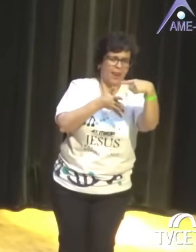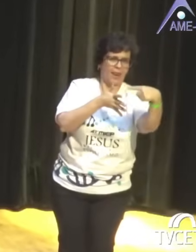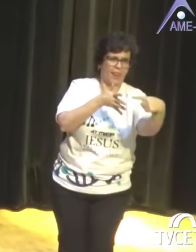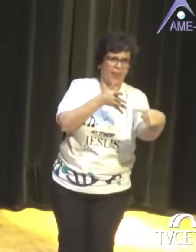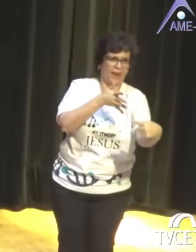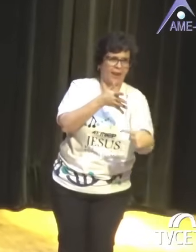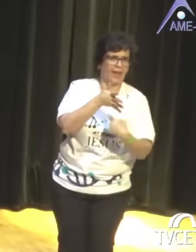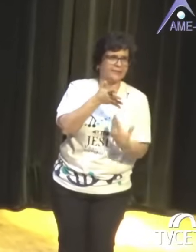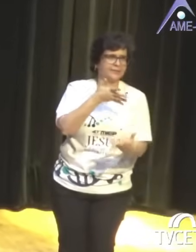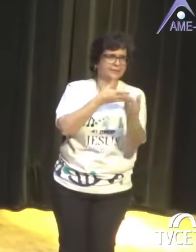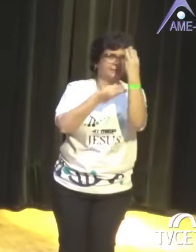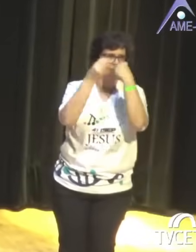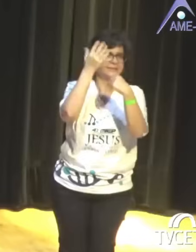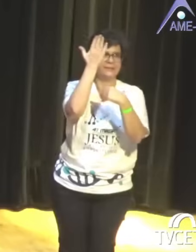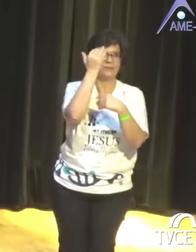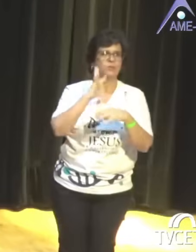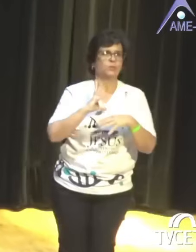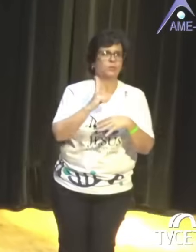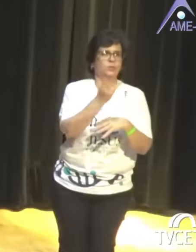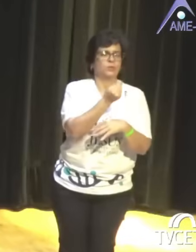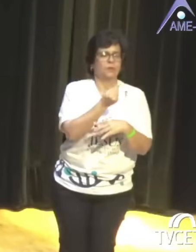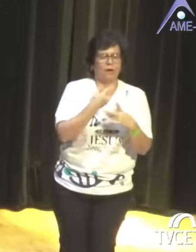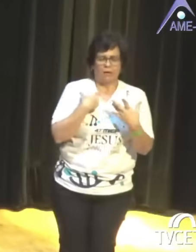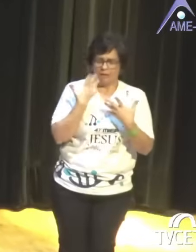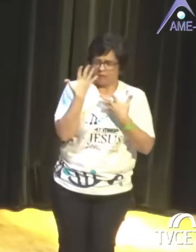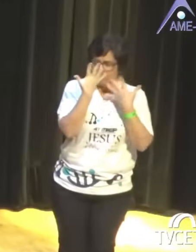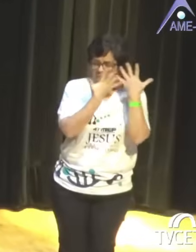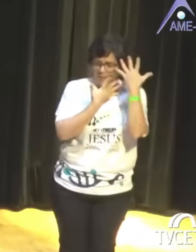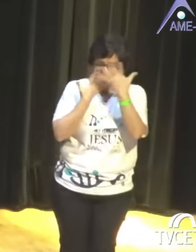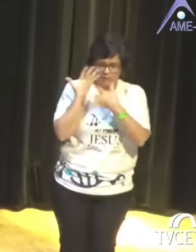medicina e esse é um fatos